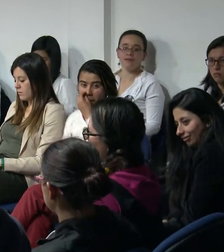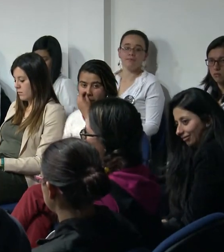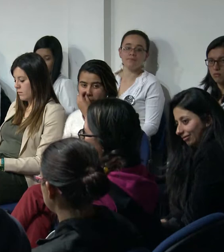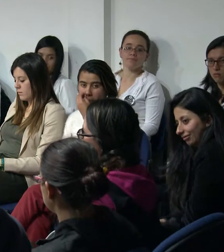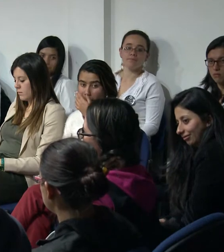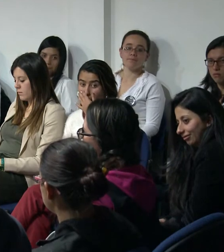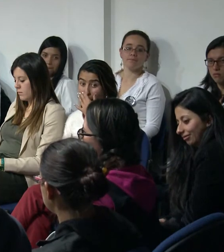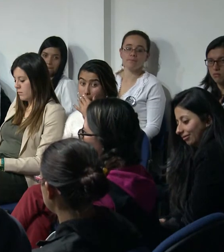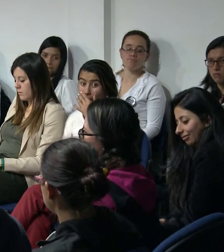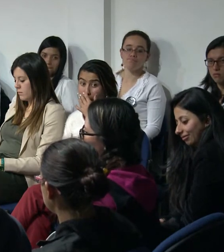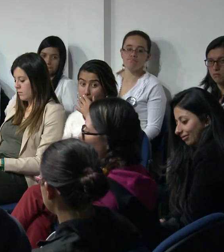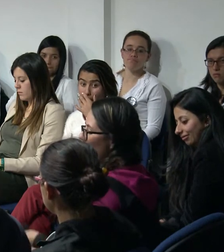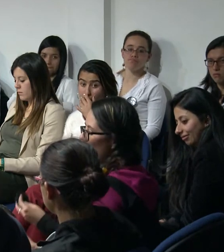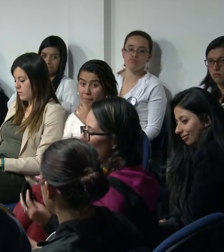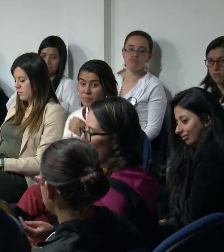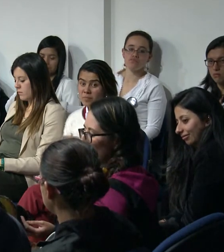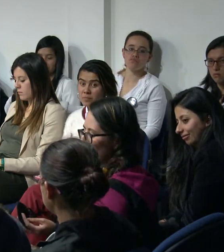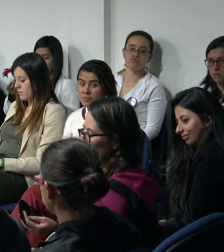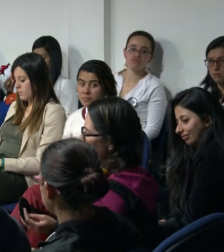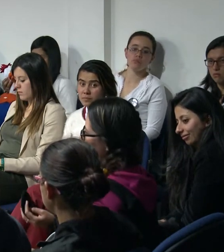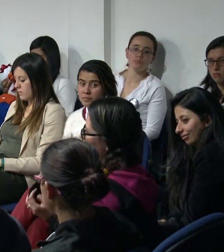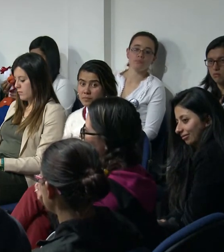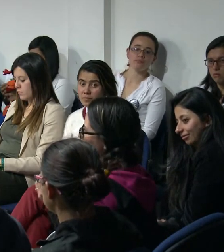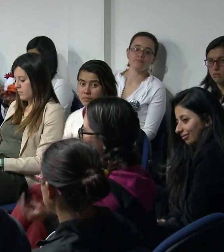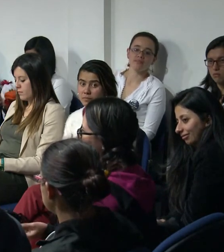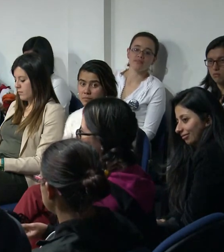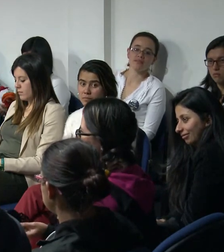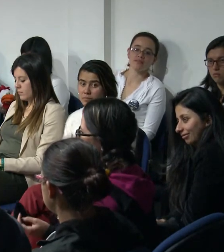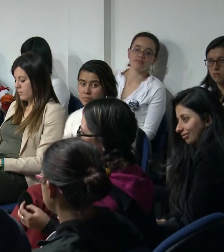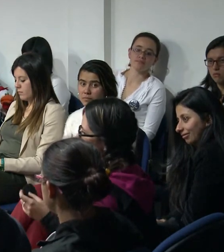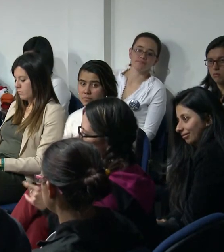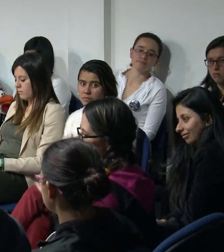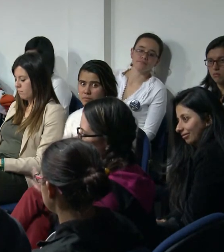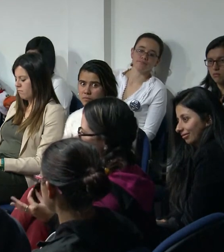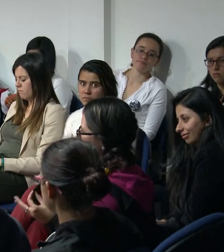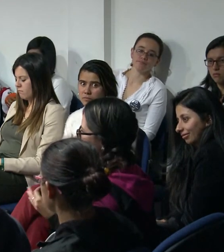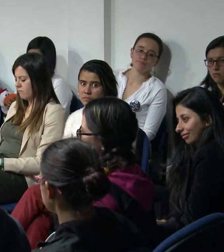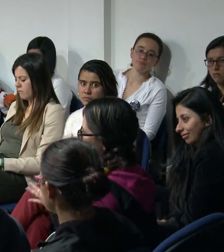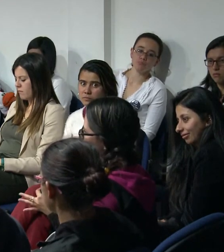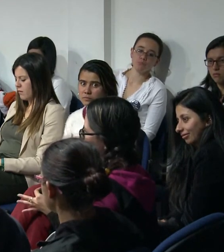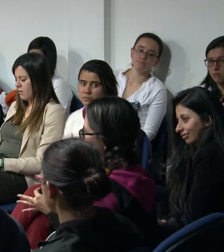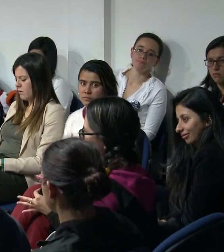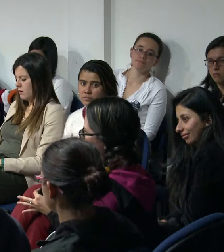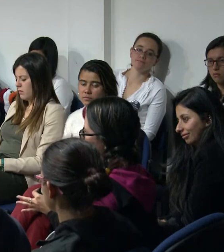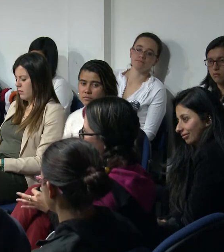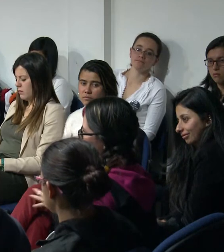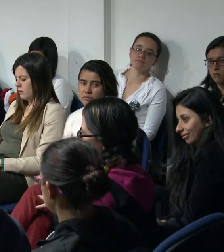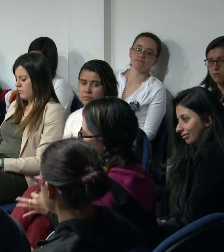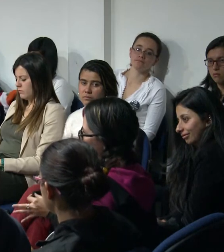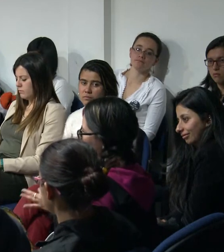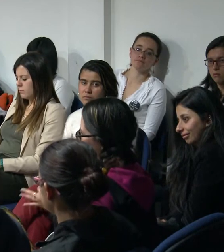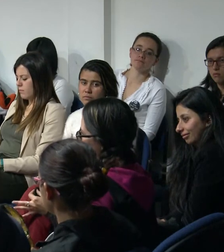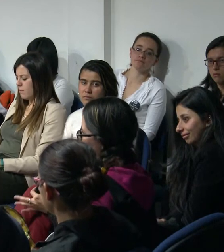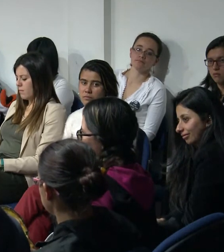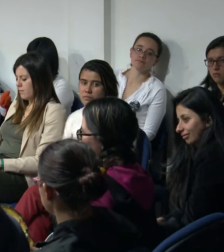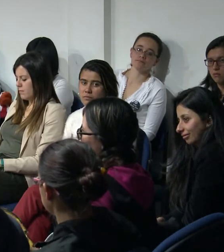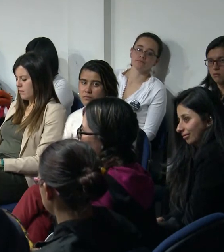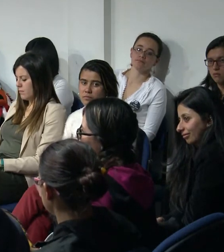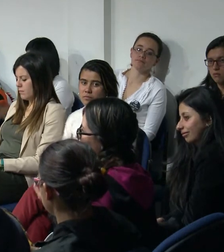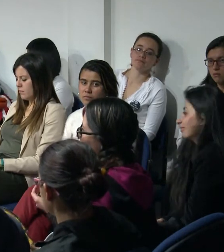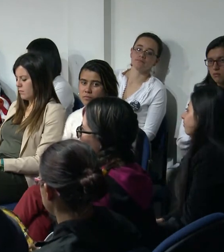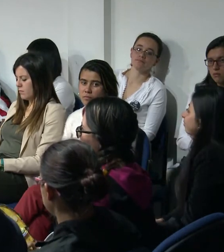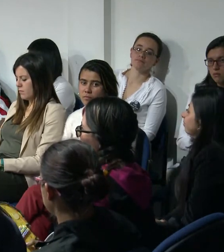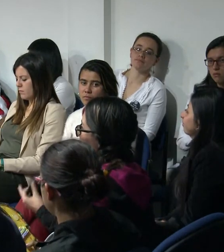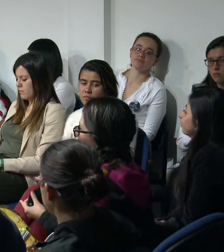les llega un niño sordo, ¿cómo hacen para los títeres o cómo hacen para interactuar con ellos? Y, o sea,